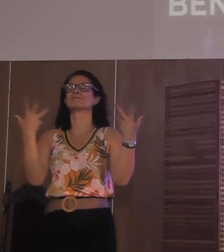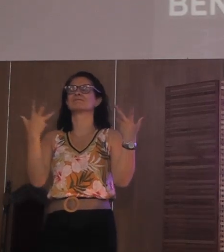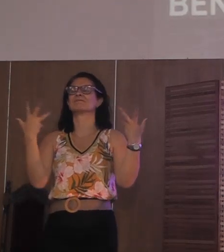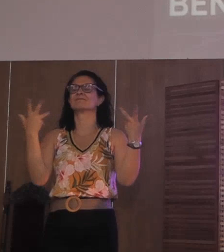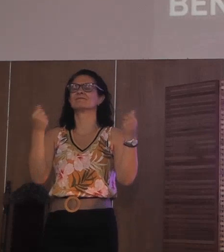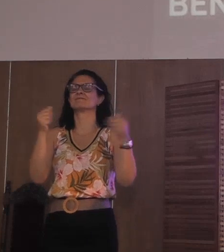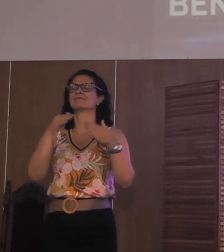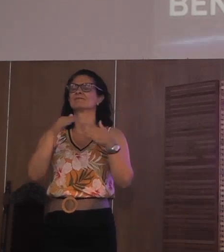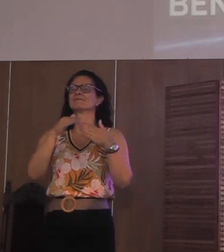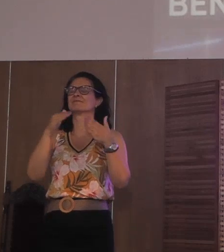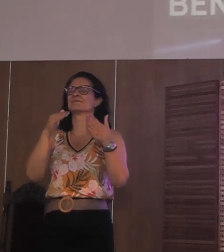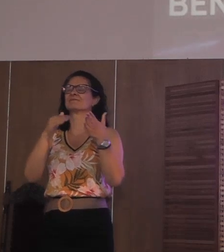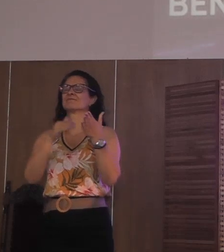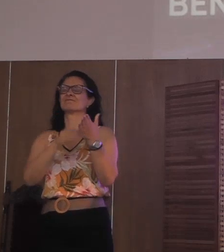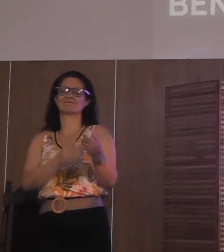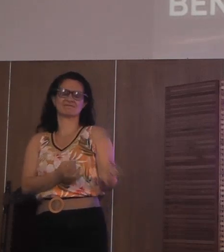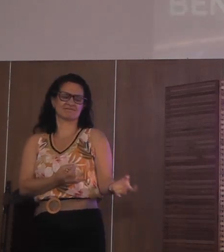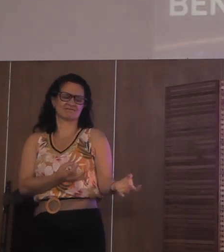tudo